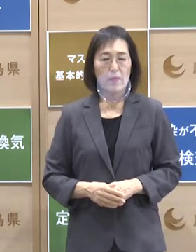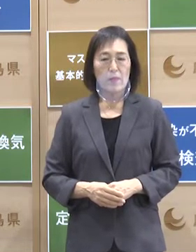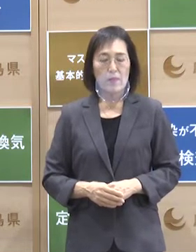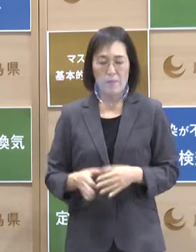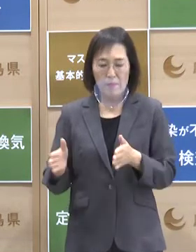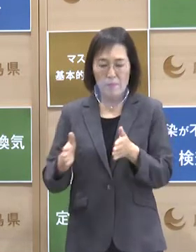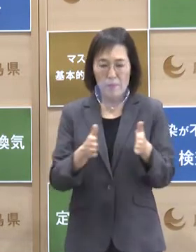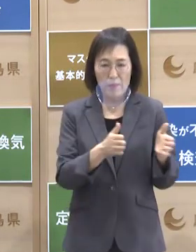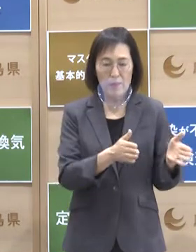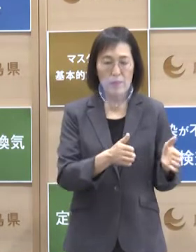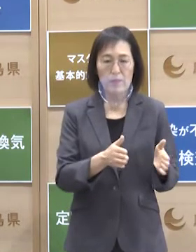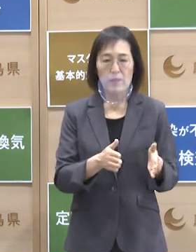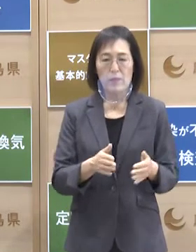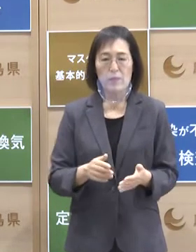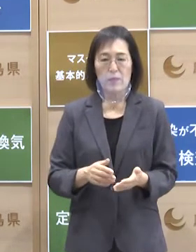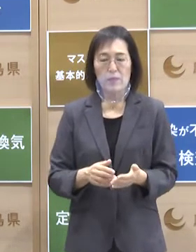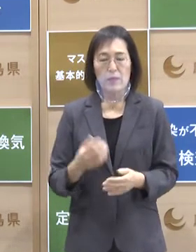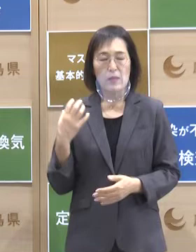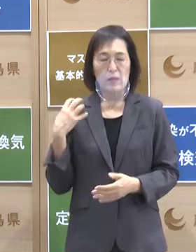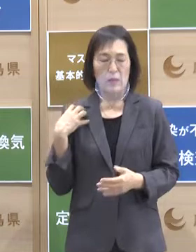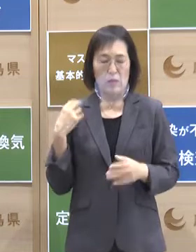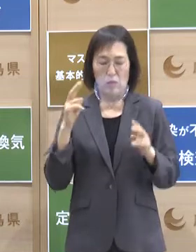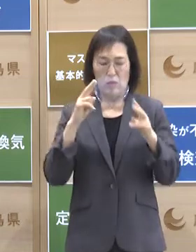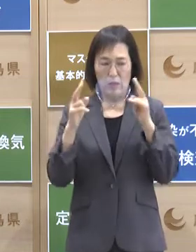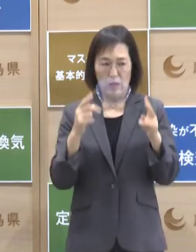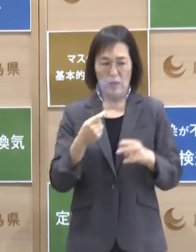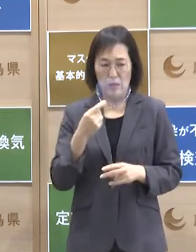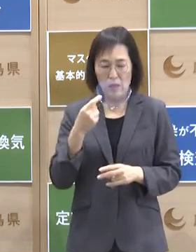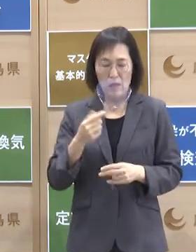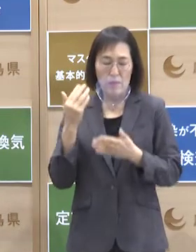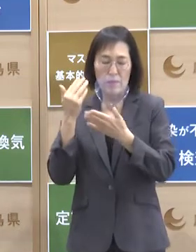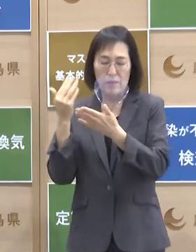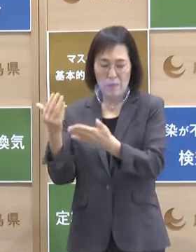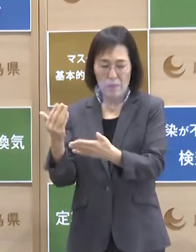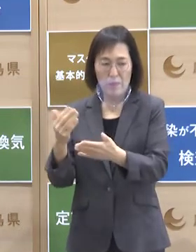では続いて幹事社質問に入ります。